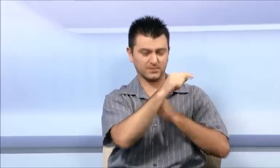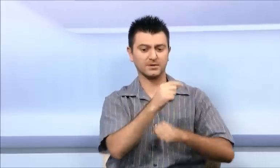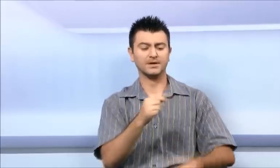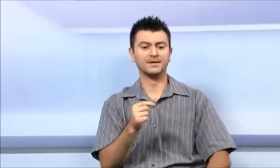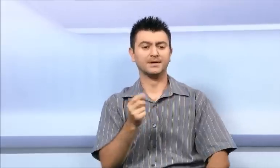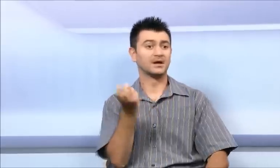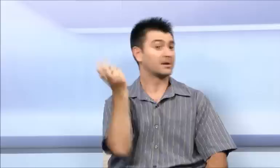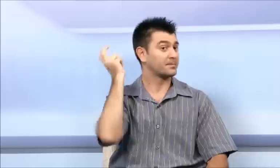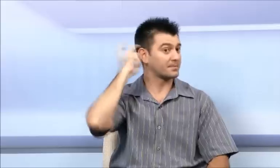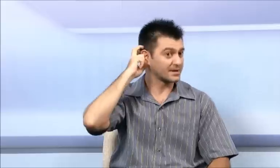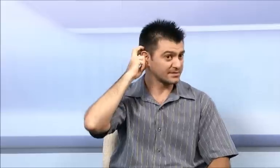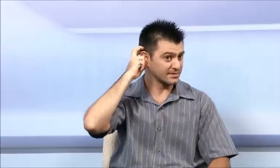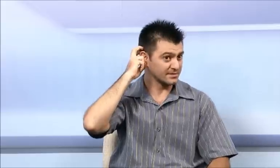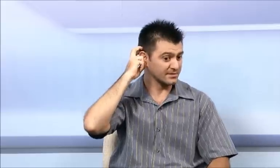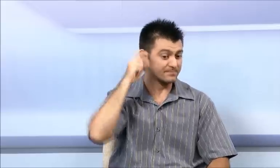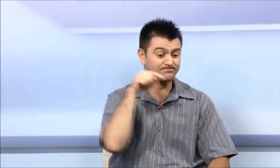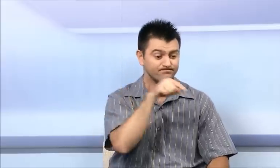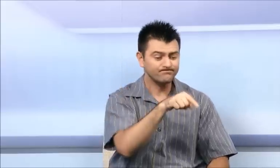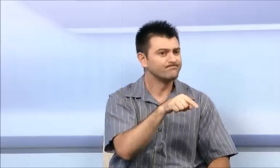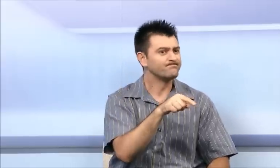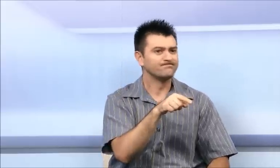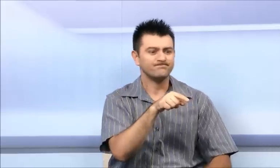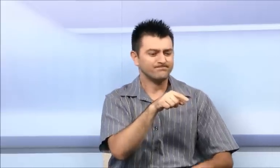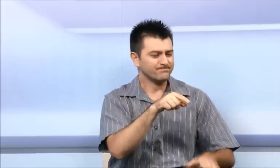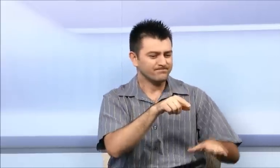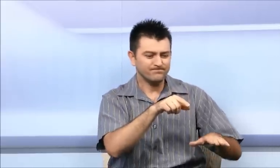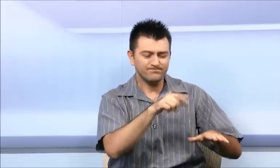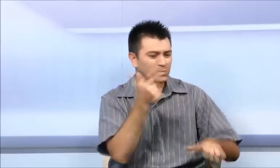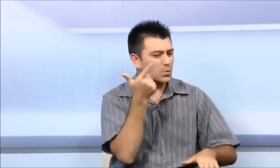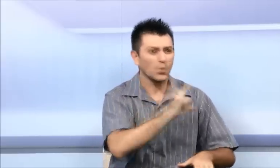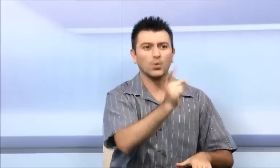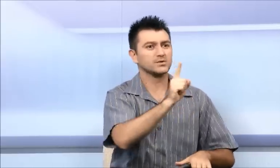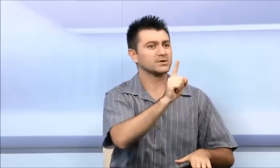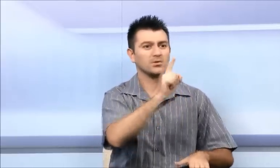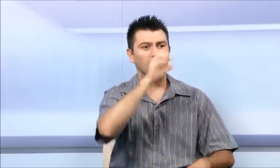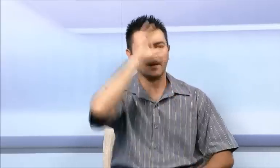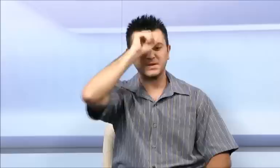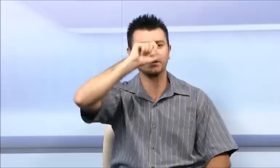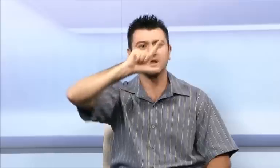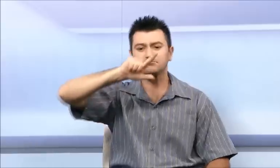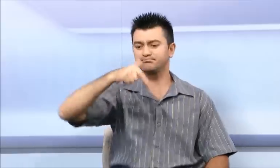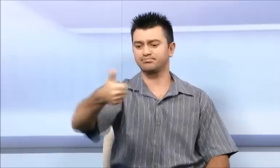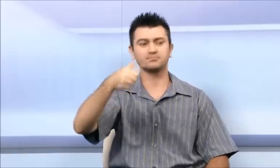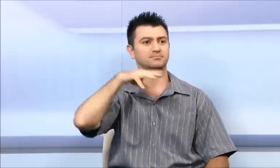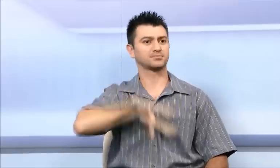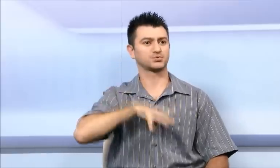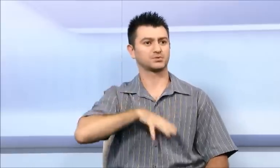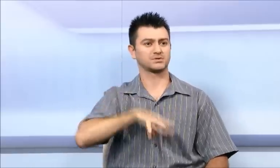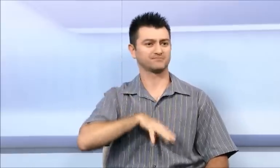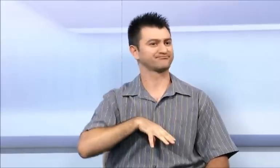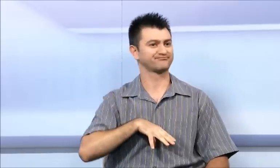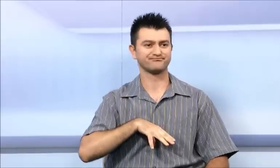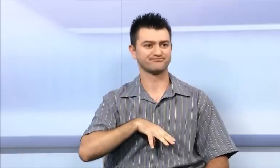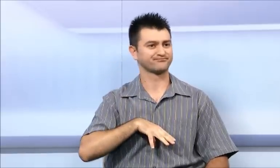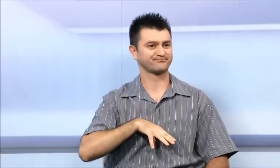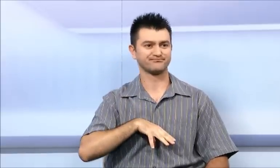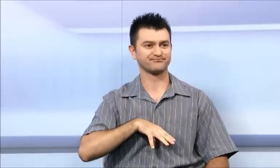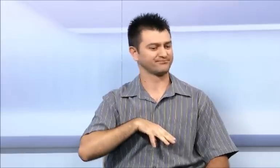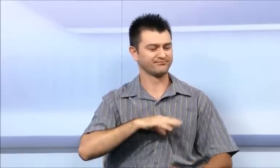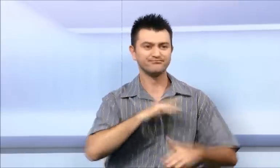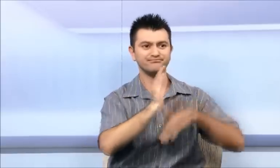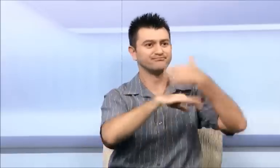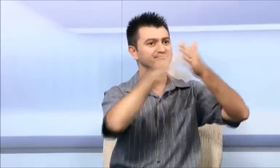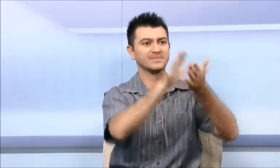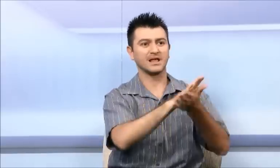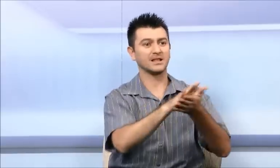um aluno lá na Adavida que fez um implante coclear, mas não conseguiu ouvir. Teve que se focar